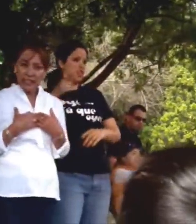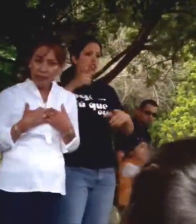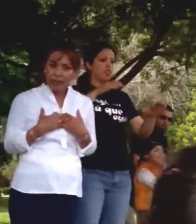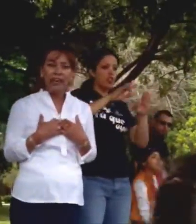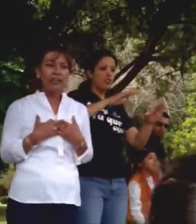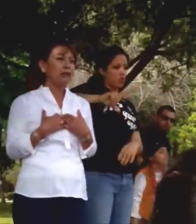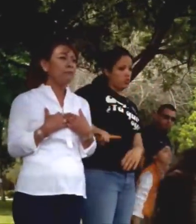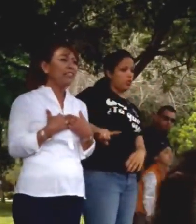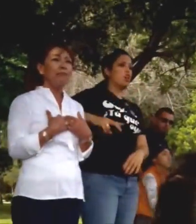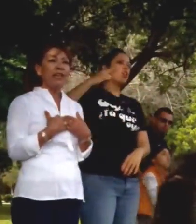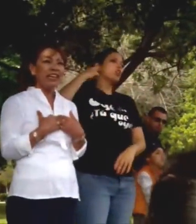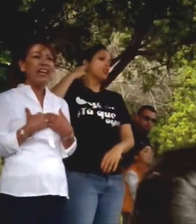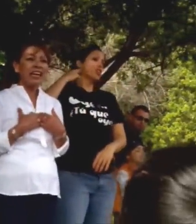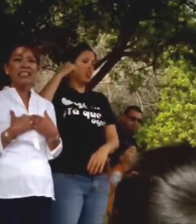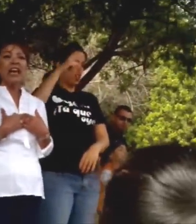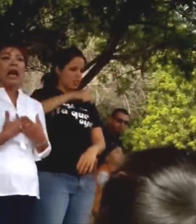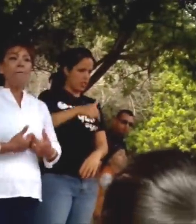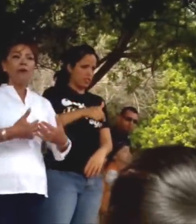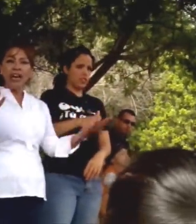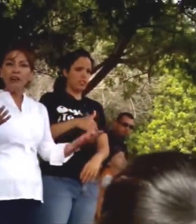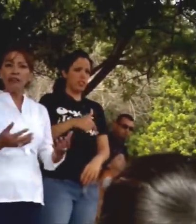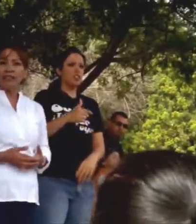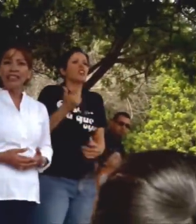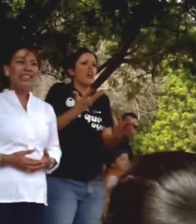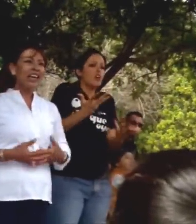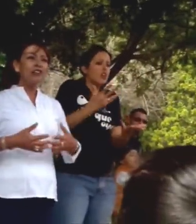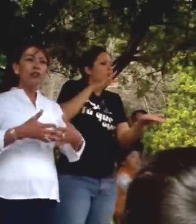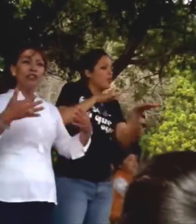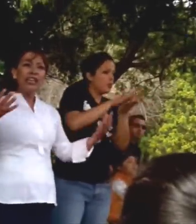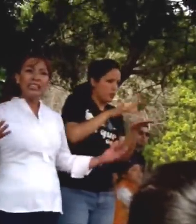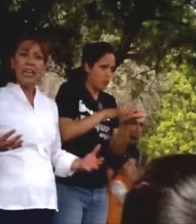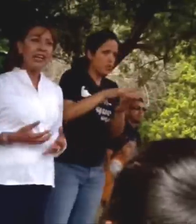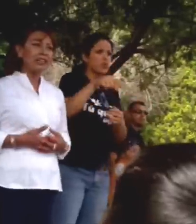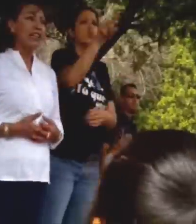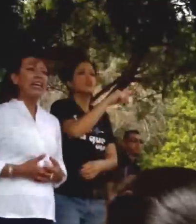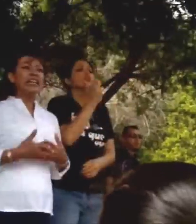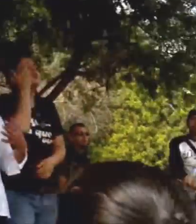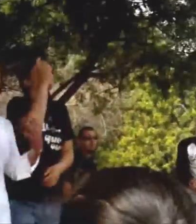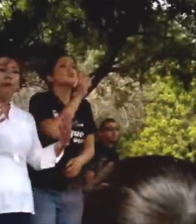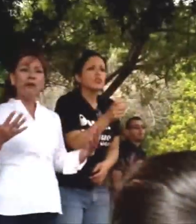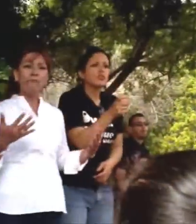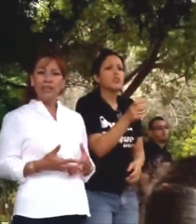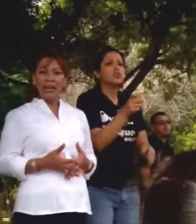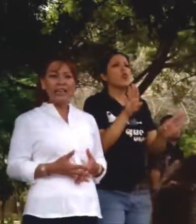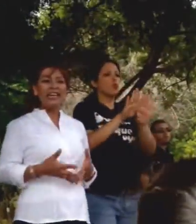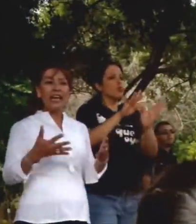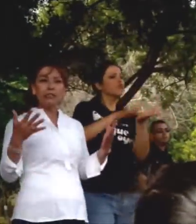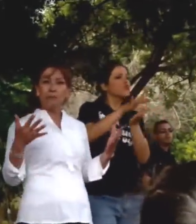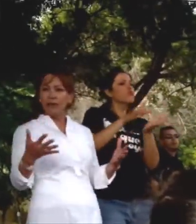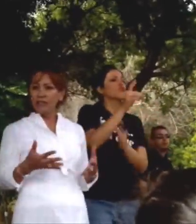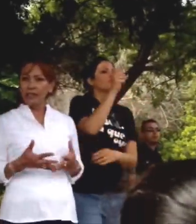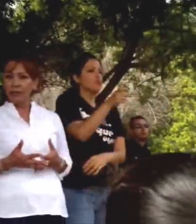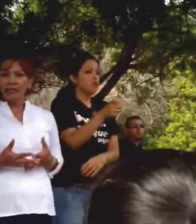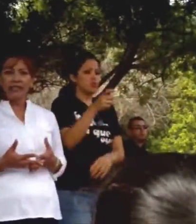como regidora del ayuntamiento, me queda es apoyarlos. ¿Qué es lo que ustedes quieren? ¿En qué les puedo apoyar? ¿En qué